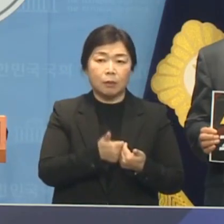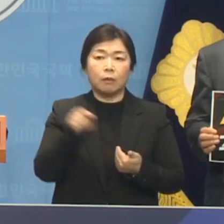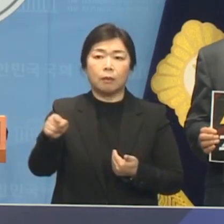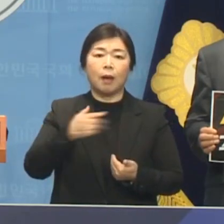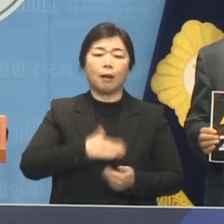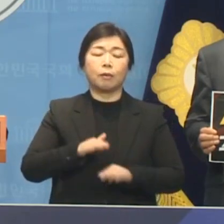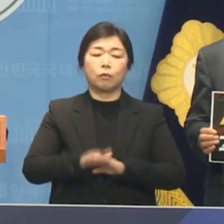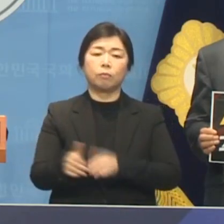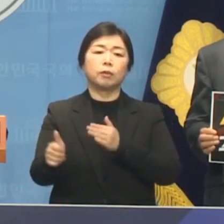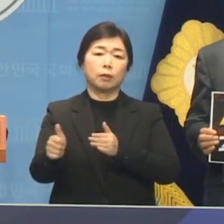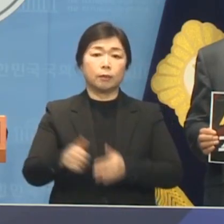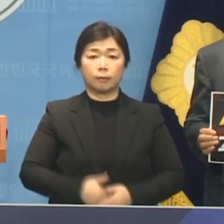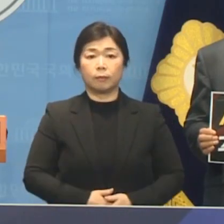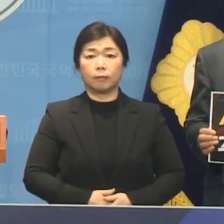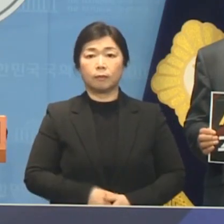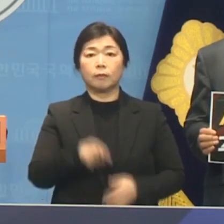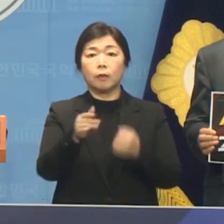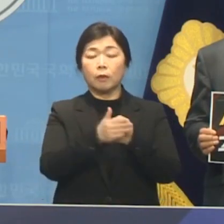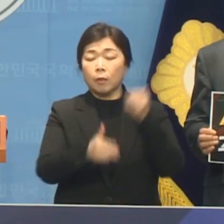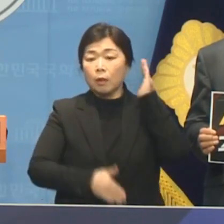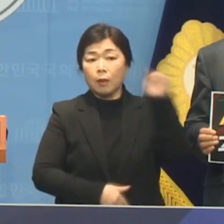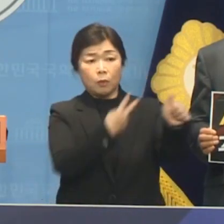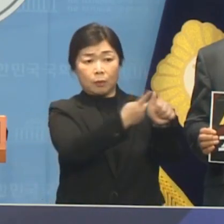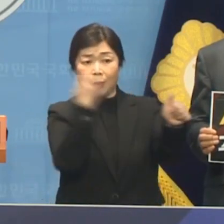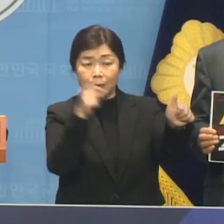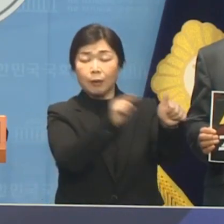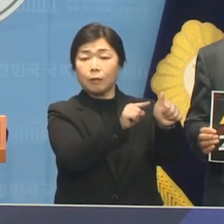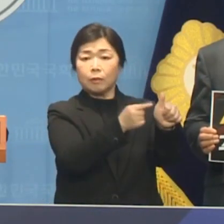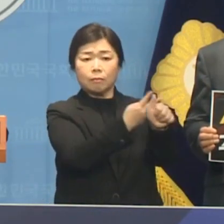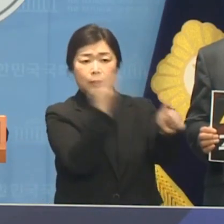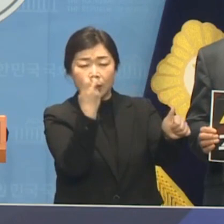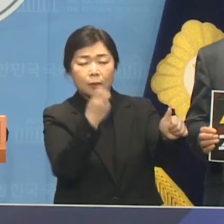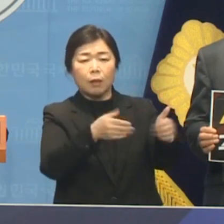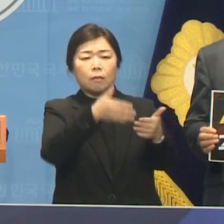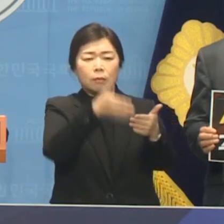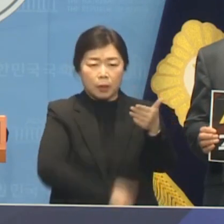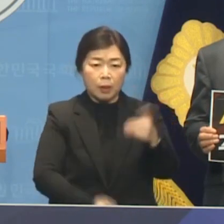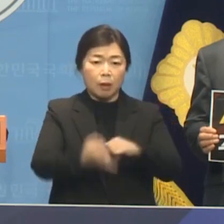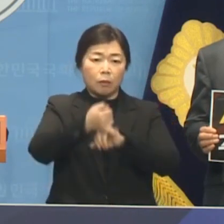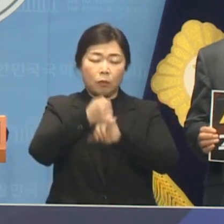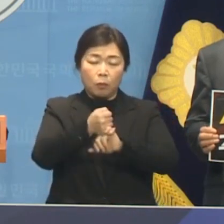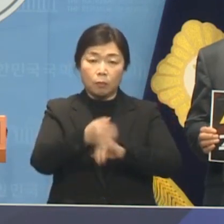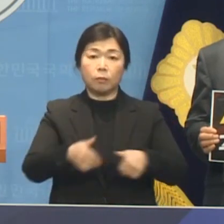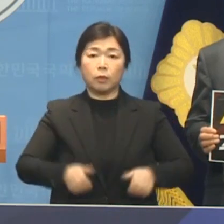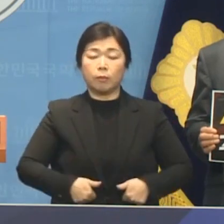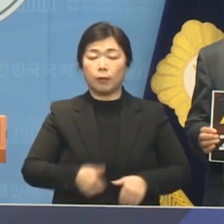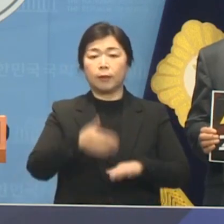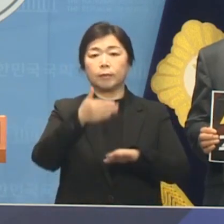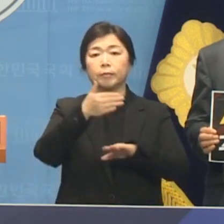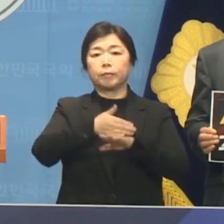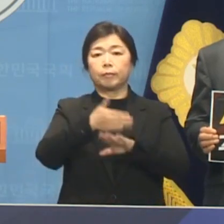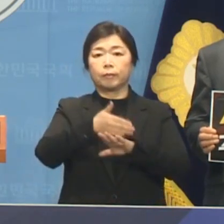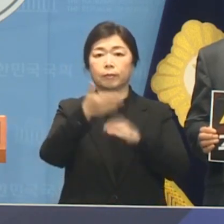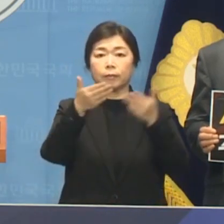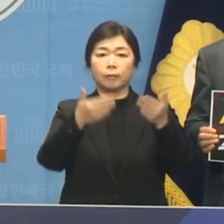것입니다. 그러므로 대통령 탄핵은 각하되어야 합니다. 감사합니다.